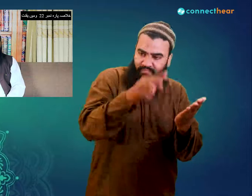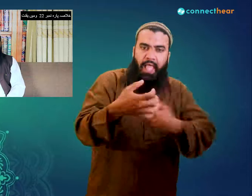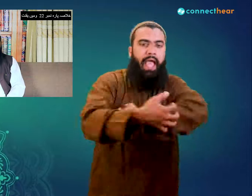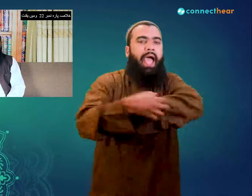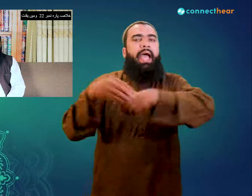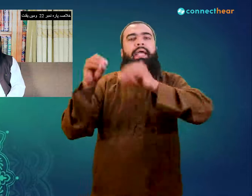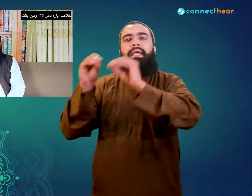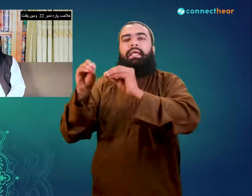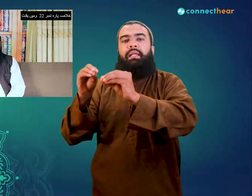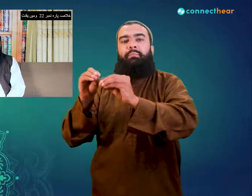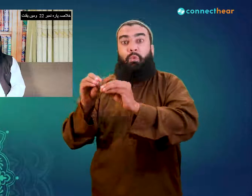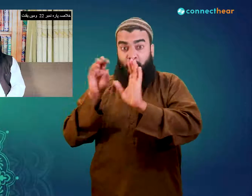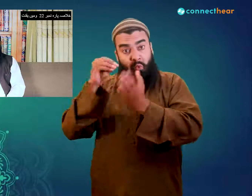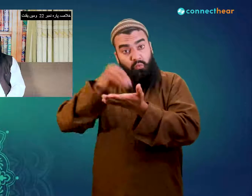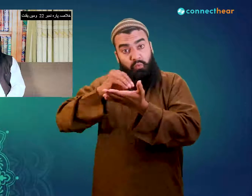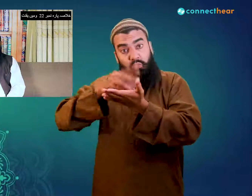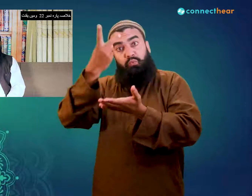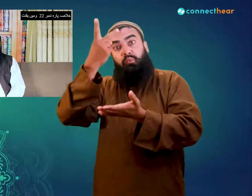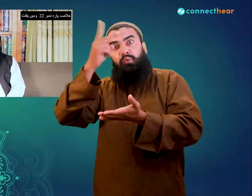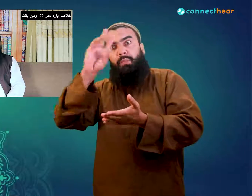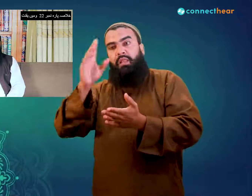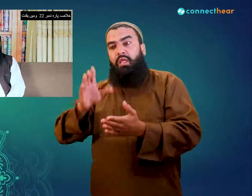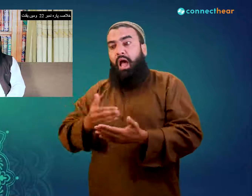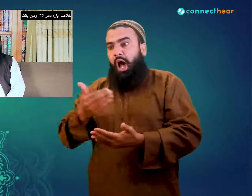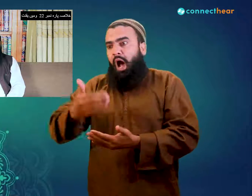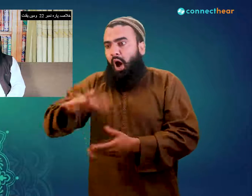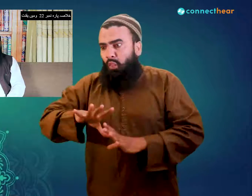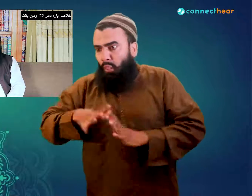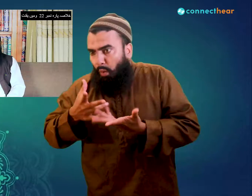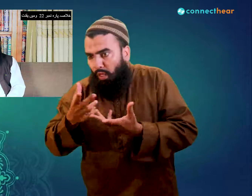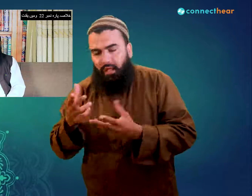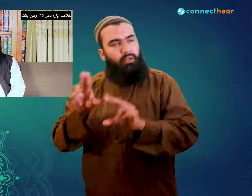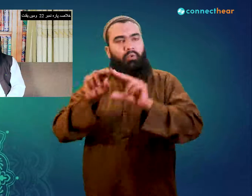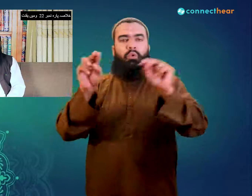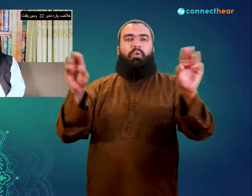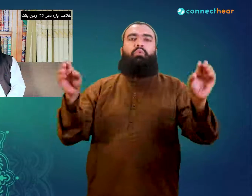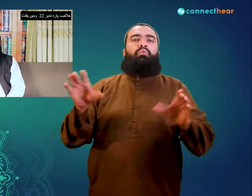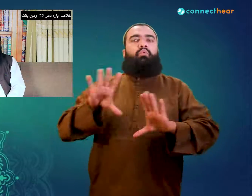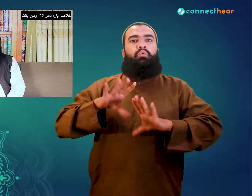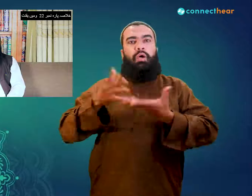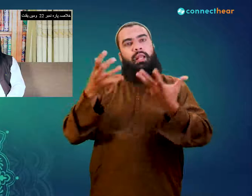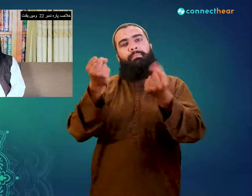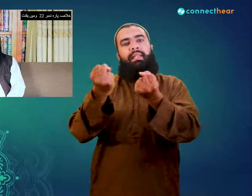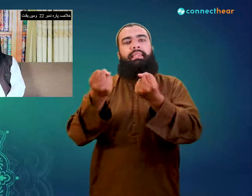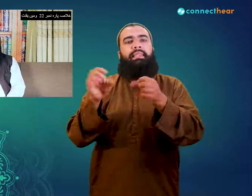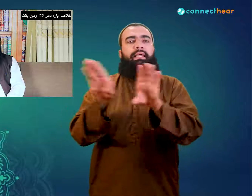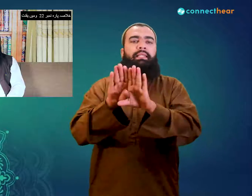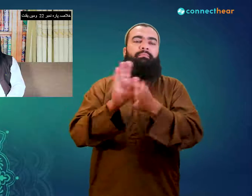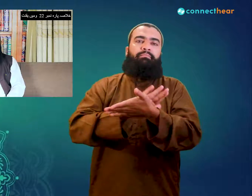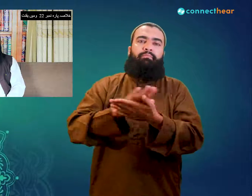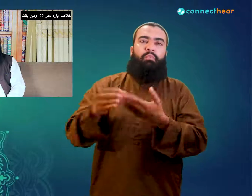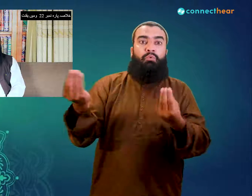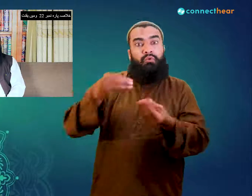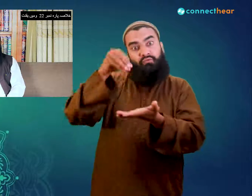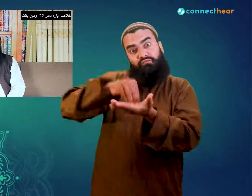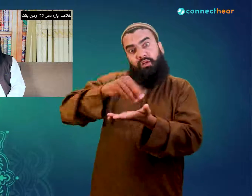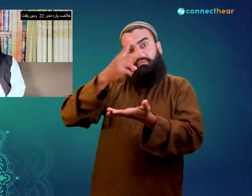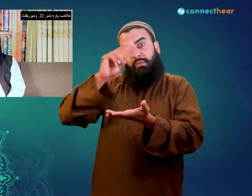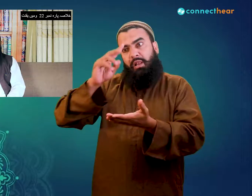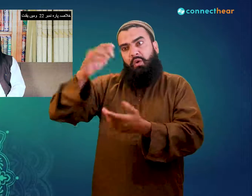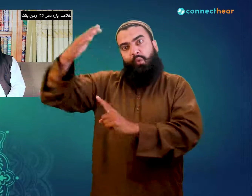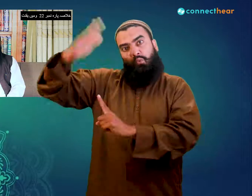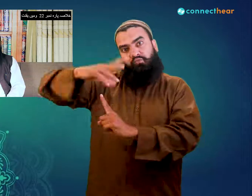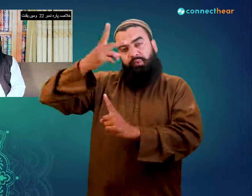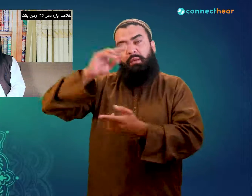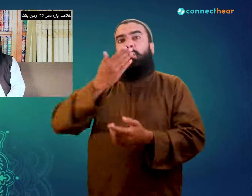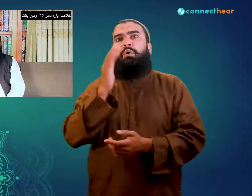مال خرچ کرنا، جس طرح کا موقع اور جس طرح کی مصلحت ہو، یعنی اعلانیہ مصلحت ہو تو اعلانیہ خرچ کرتے